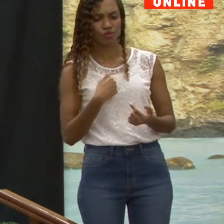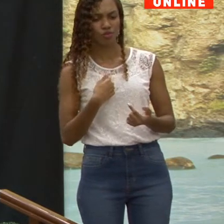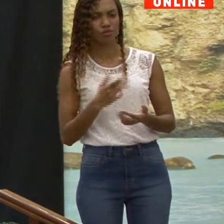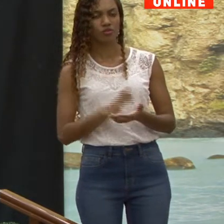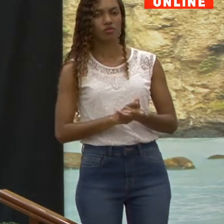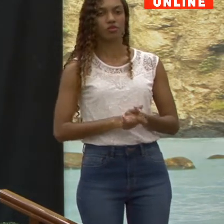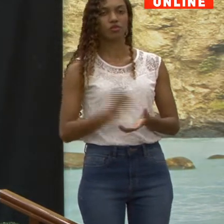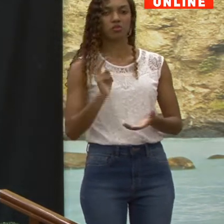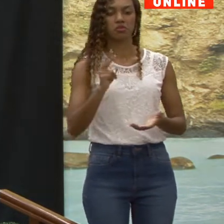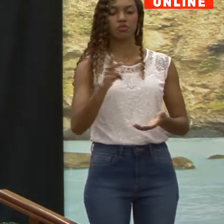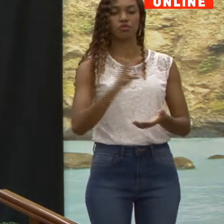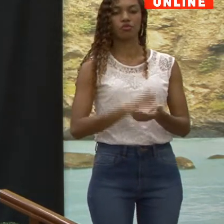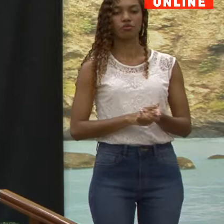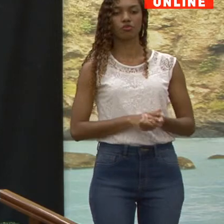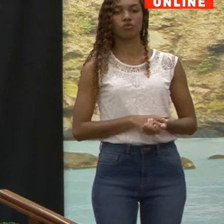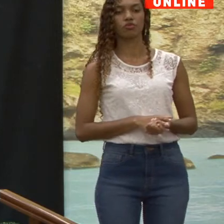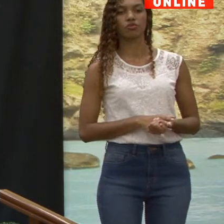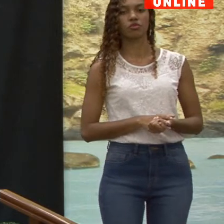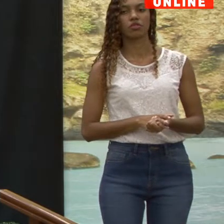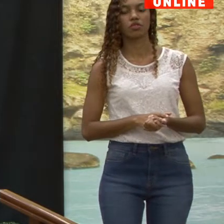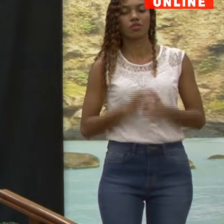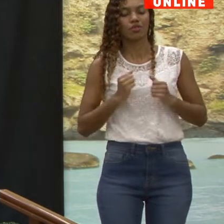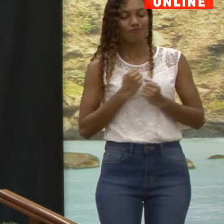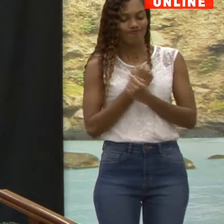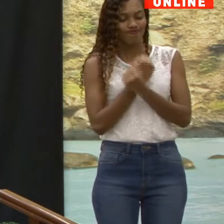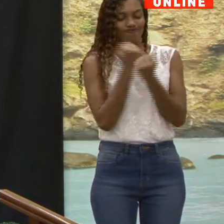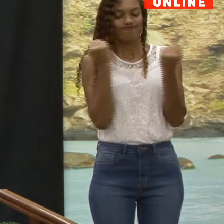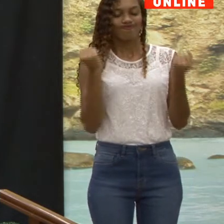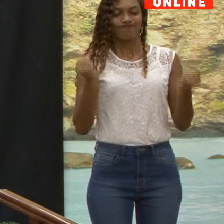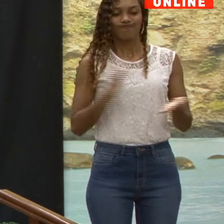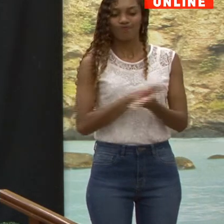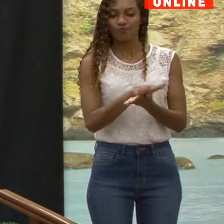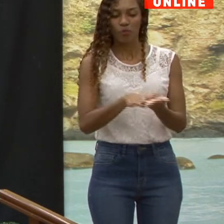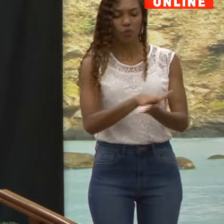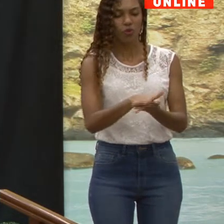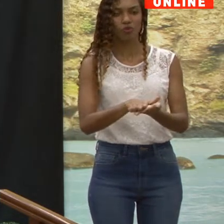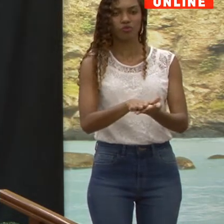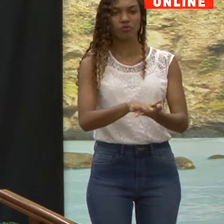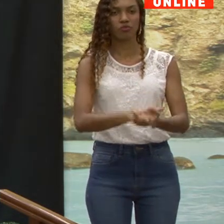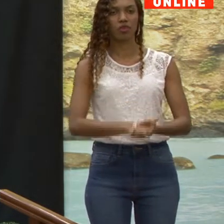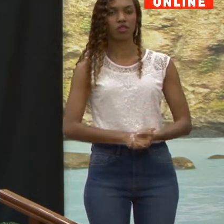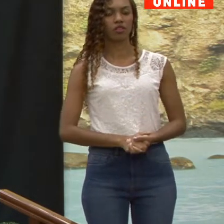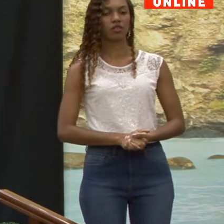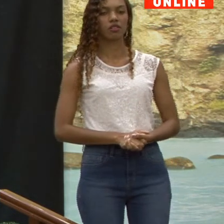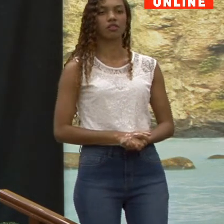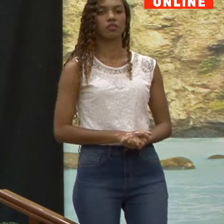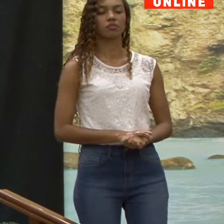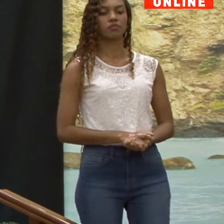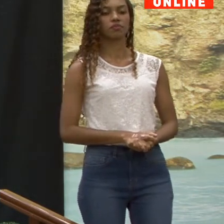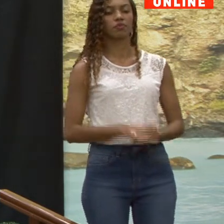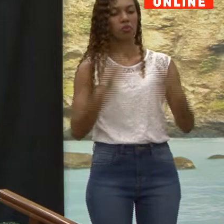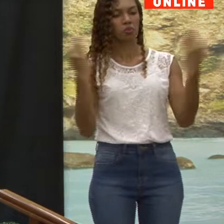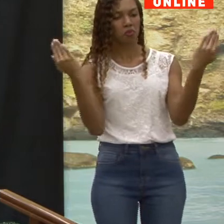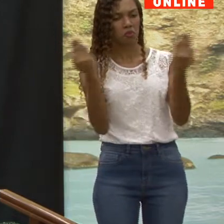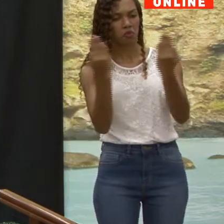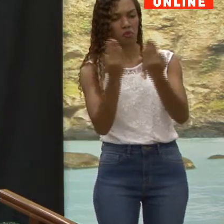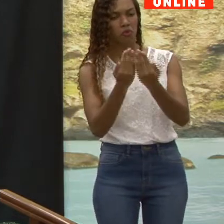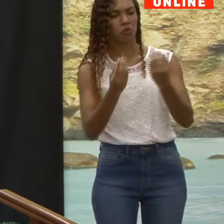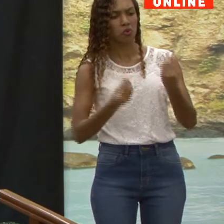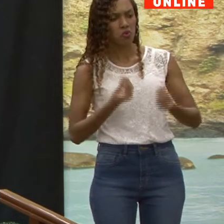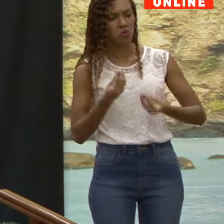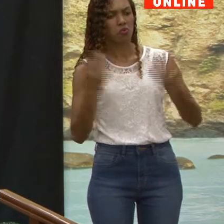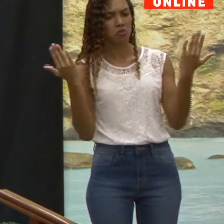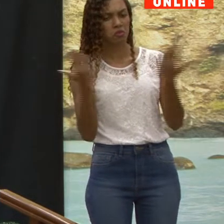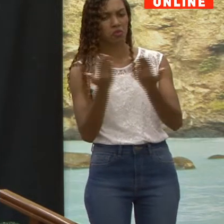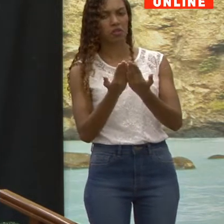nossa fragilidade como crente, nossas infidelidades, e até, por que não,